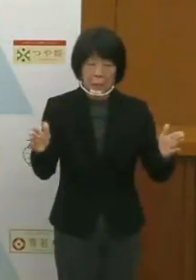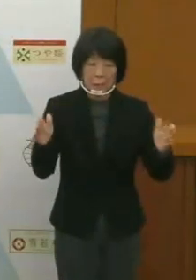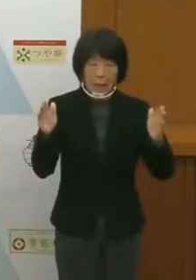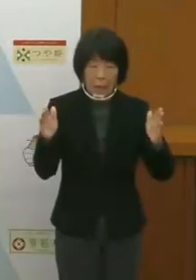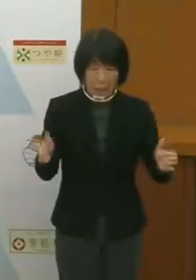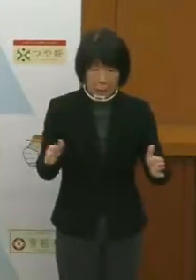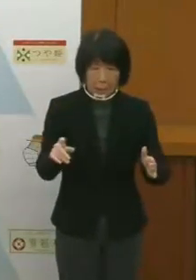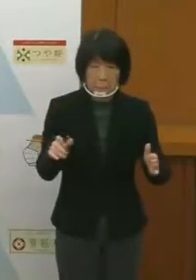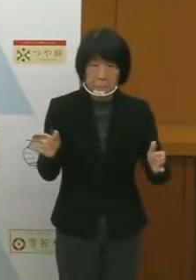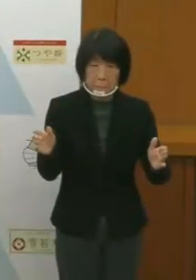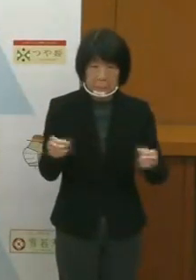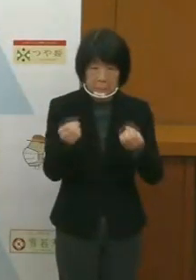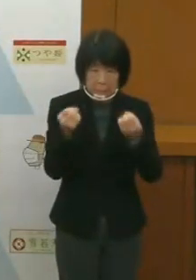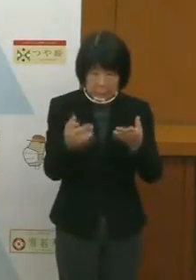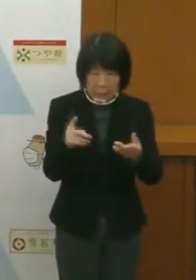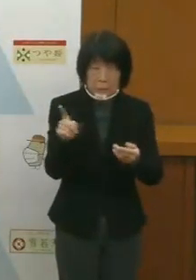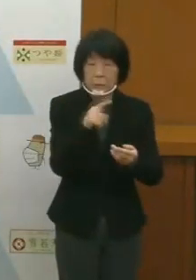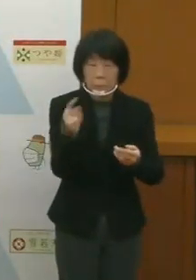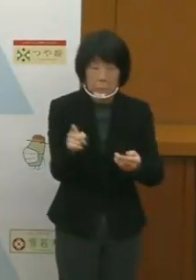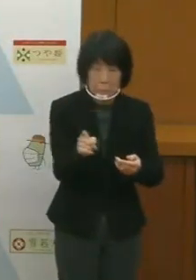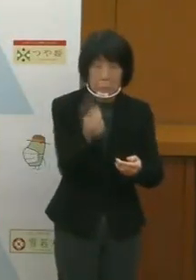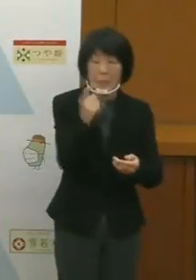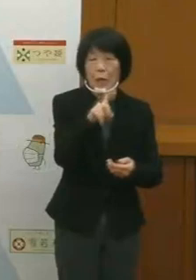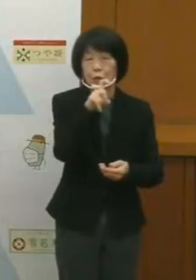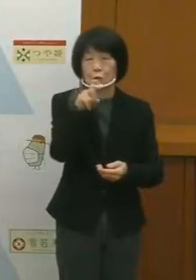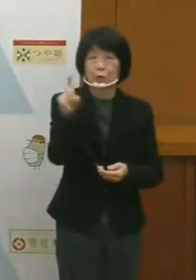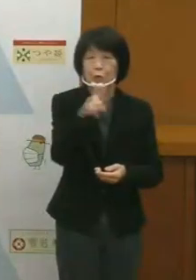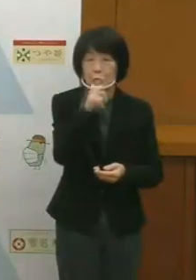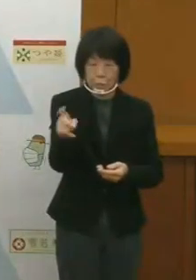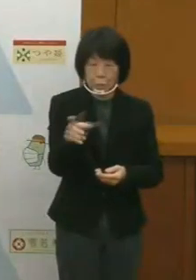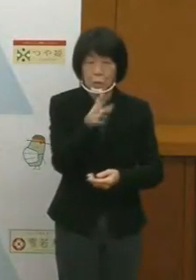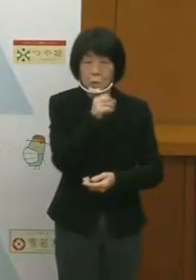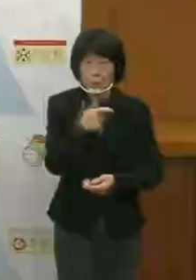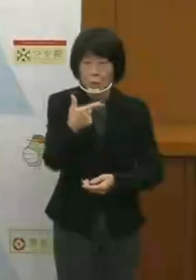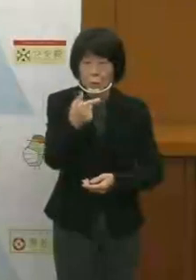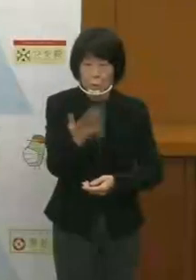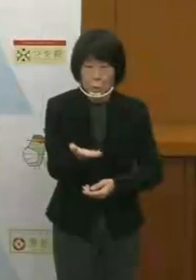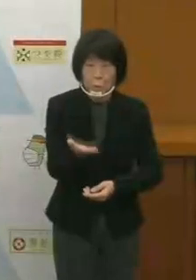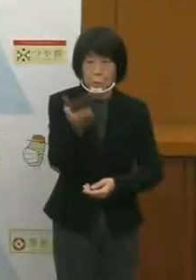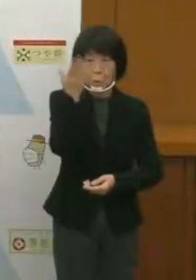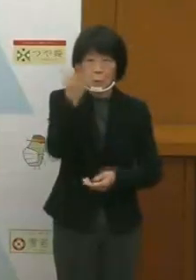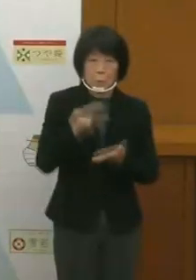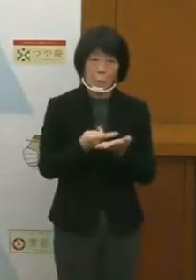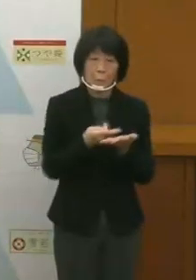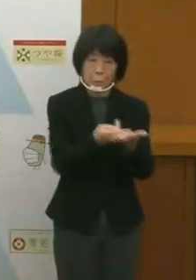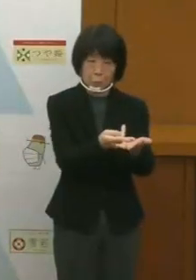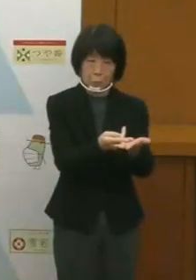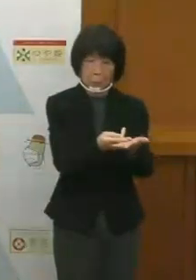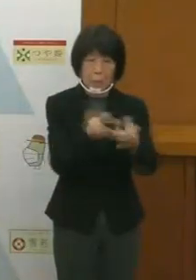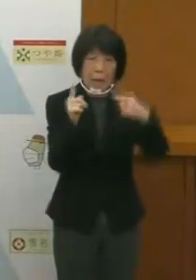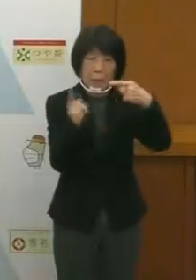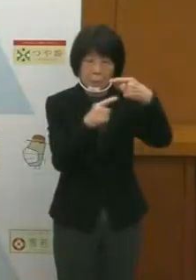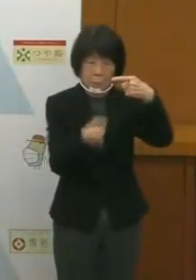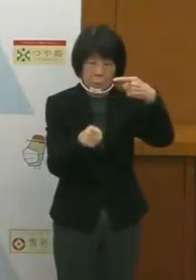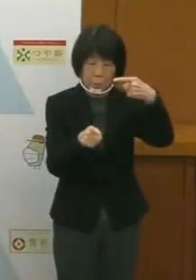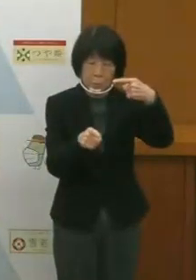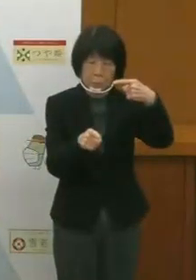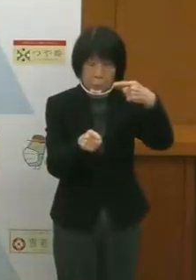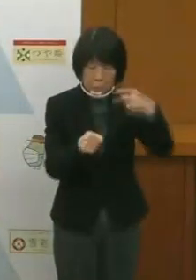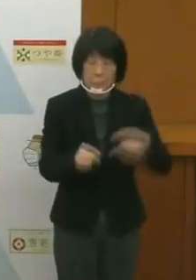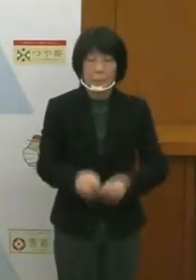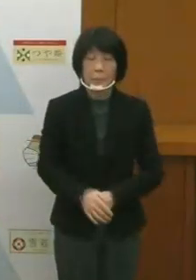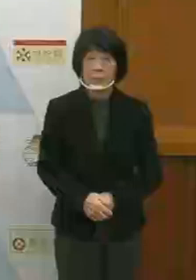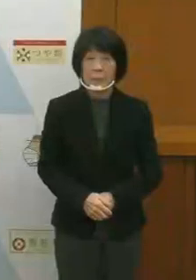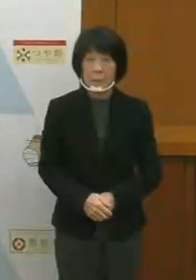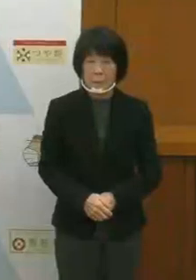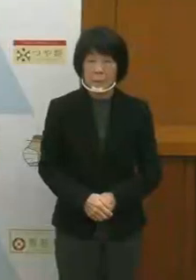は10名ということであります。60歳以上の入院患者数は1名ということでありまして